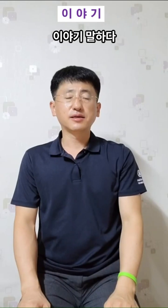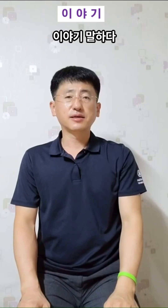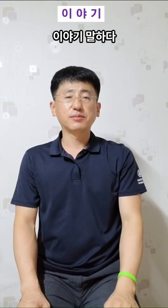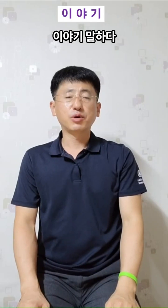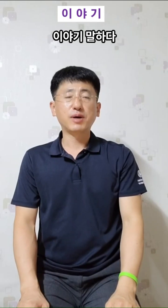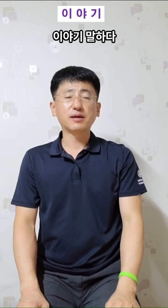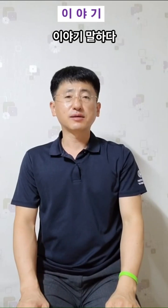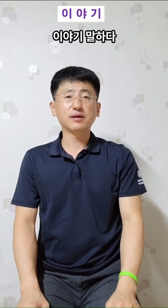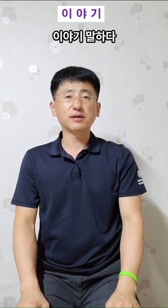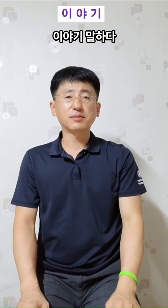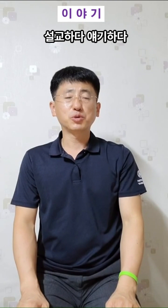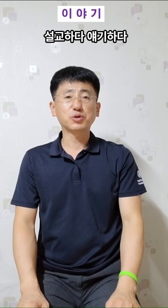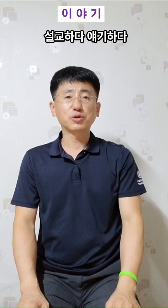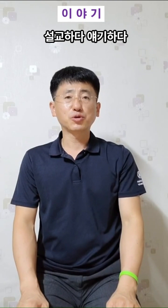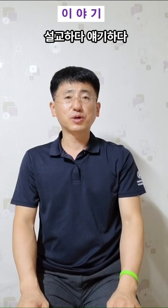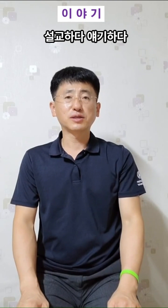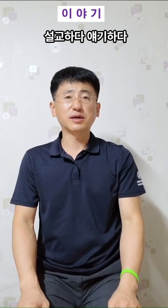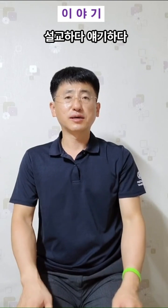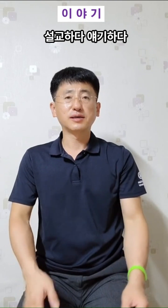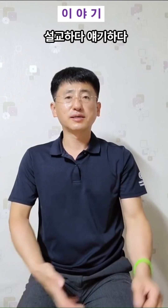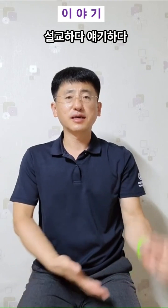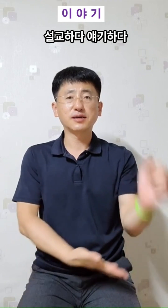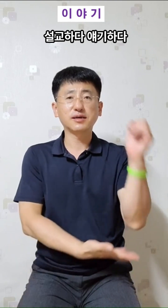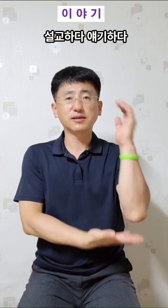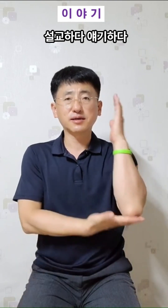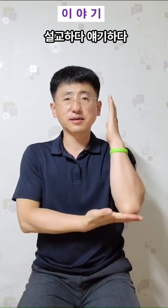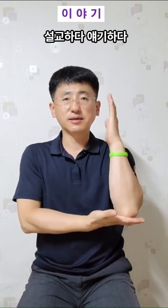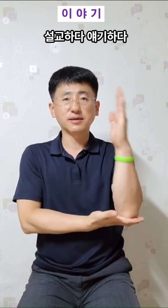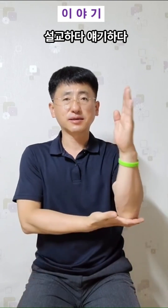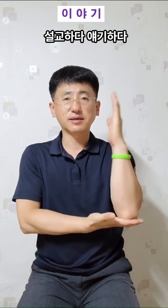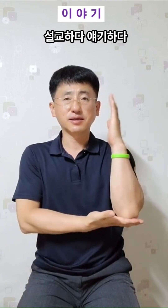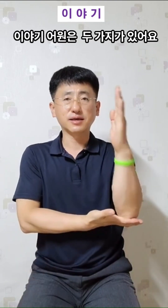이야기, 말하다, 뭐 설교하다, 얘기하다,